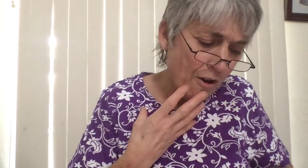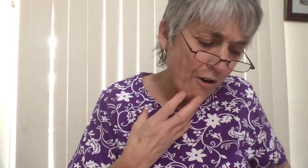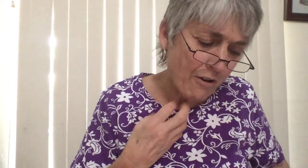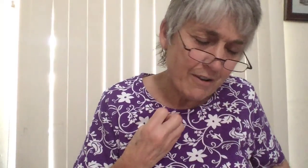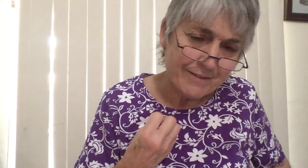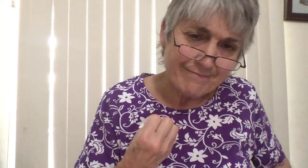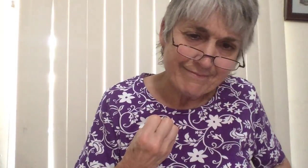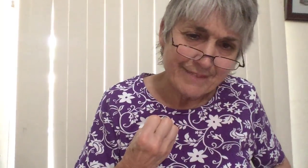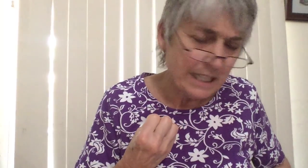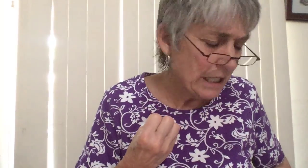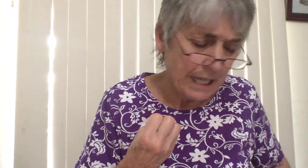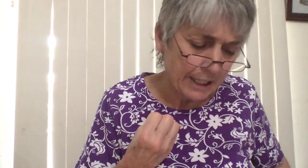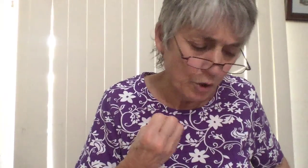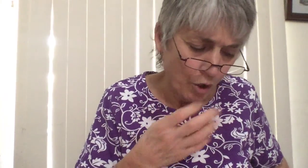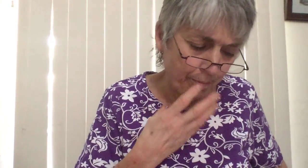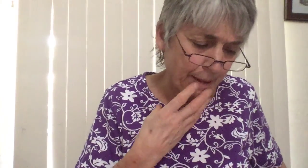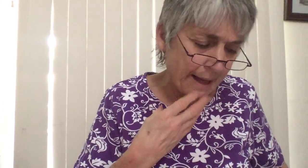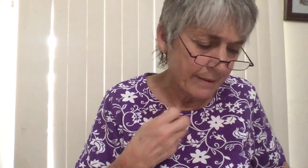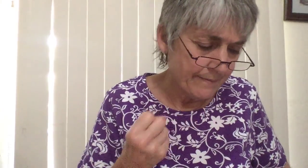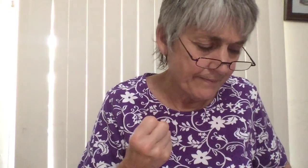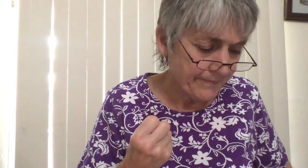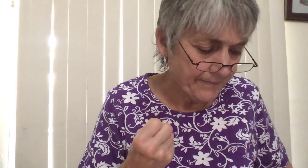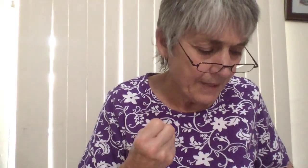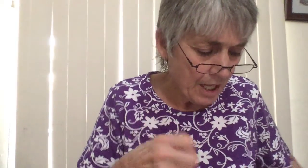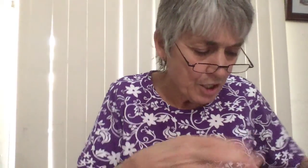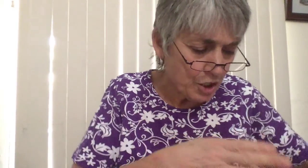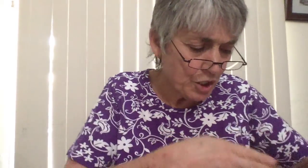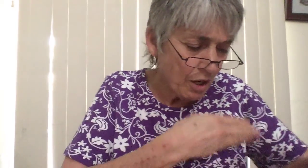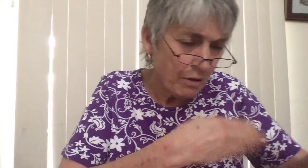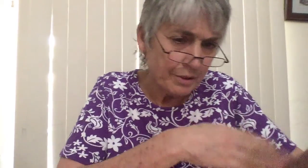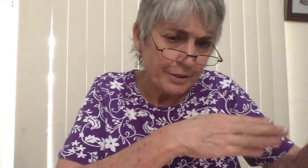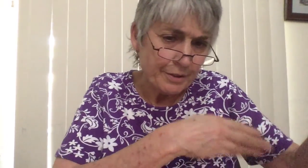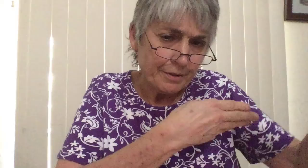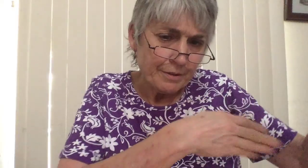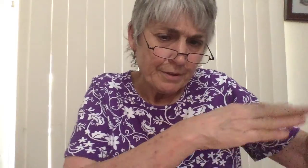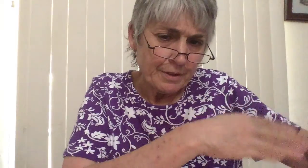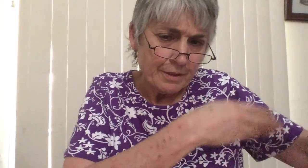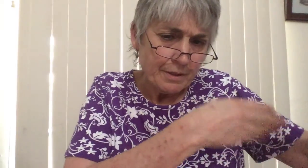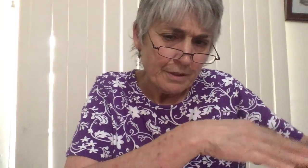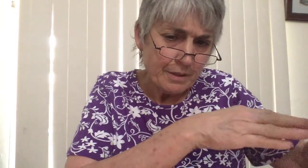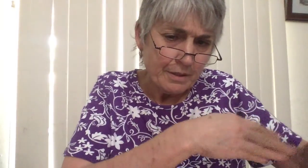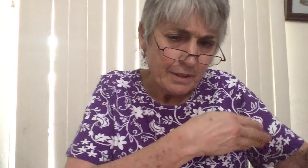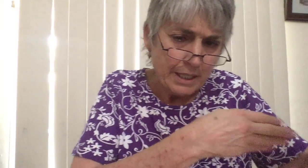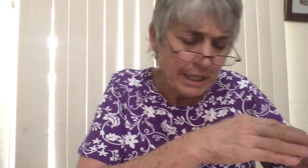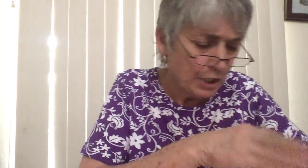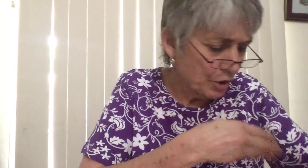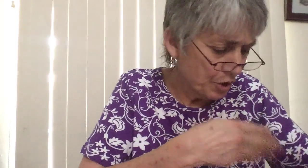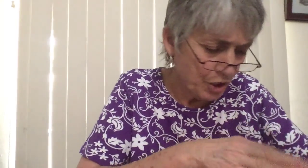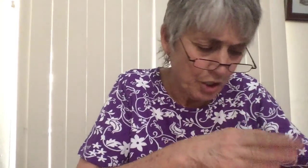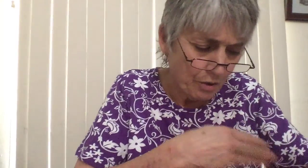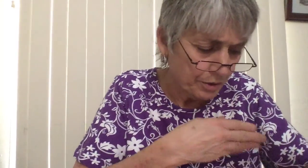Adore. Il n'adore pas. Chante. Il ne chante